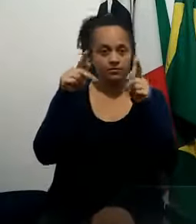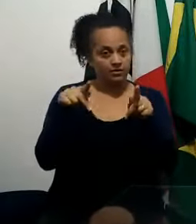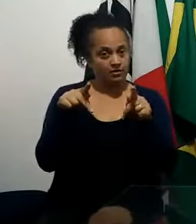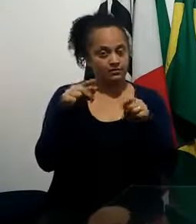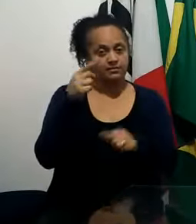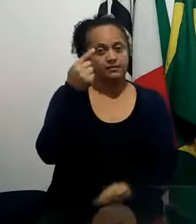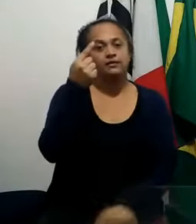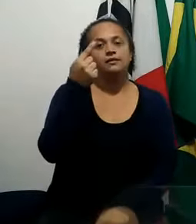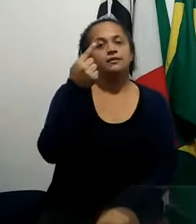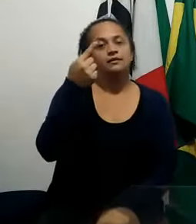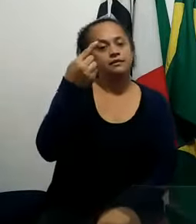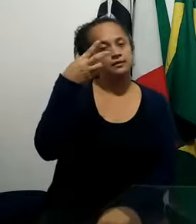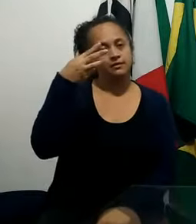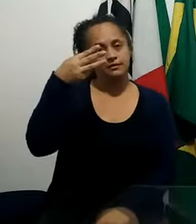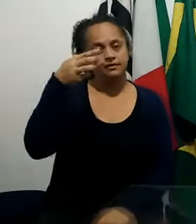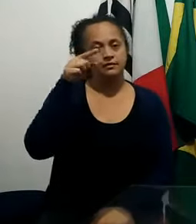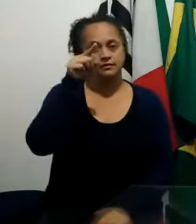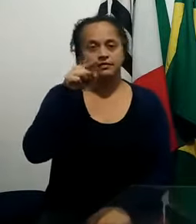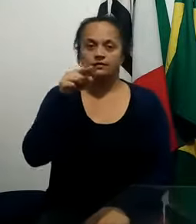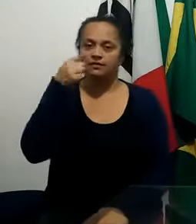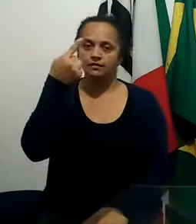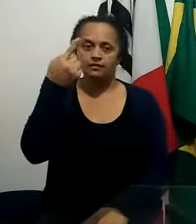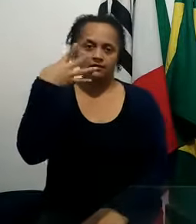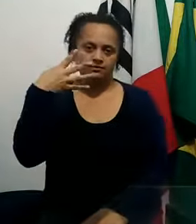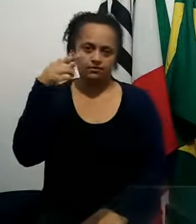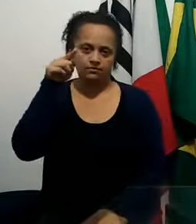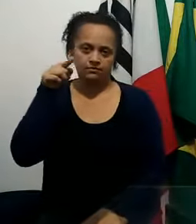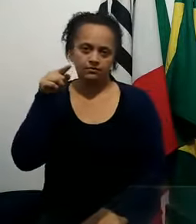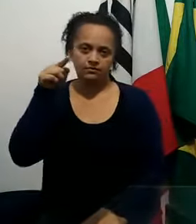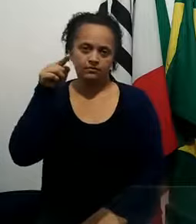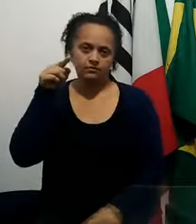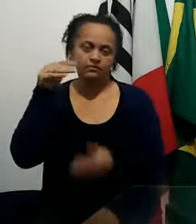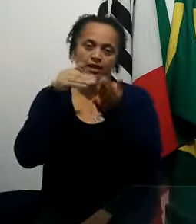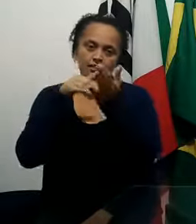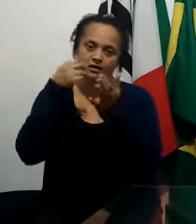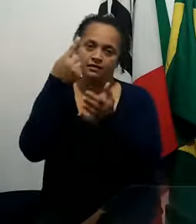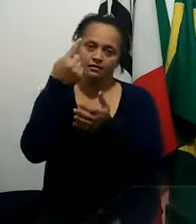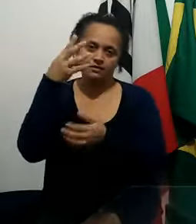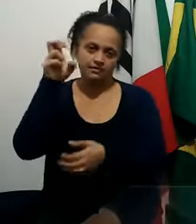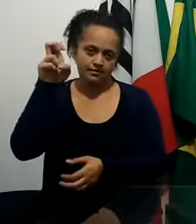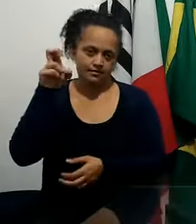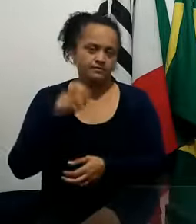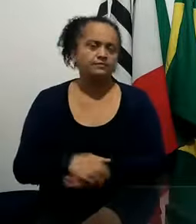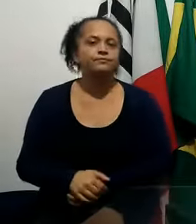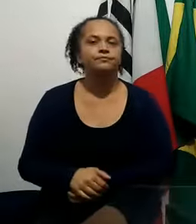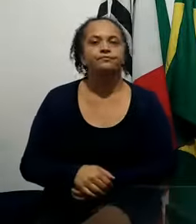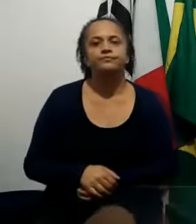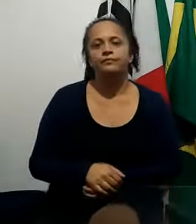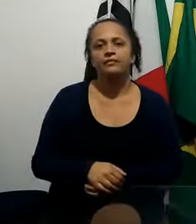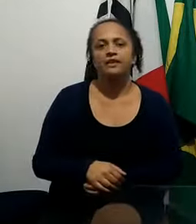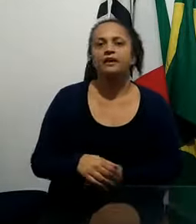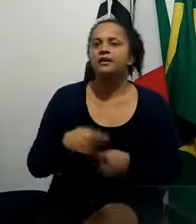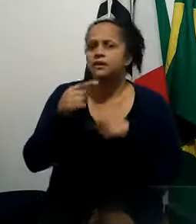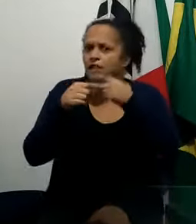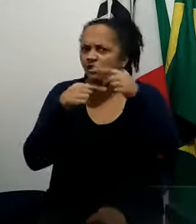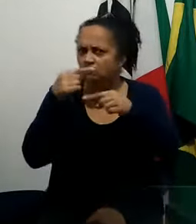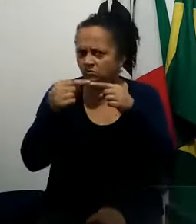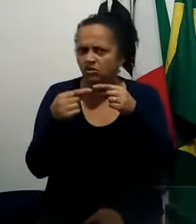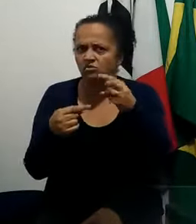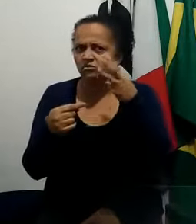né? E veja bem, e a grande tribulação, principalmente os últimos 3 anos e